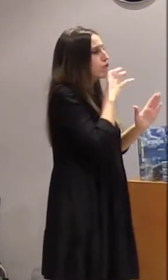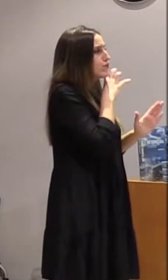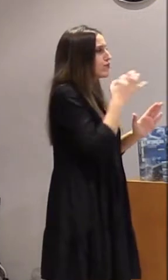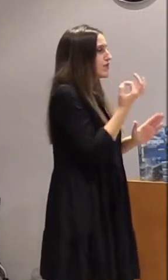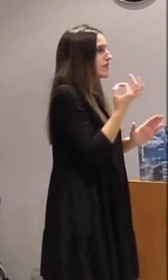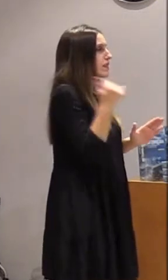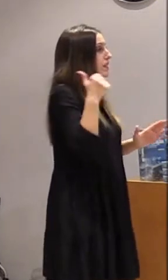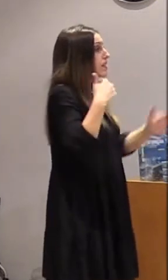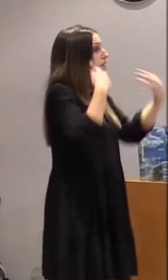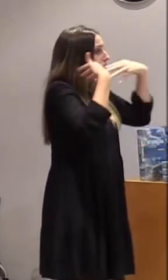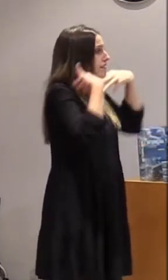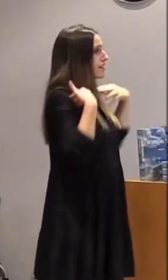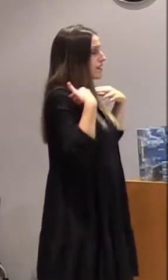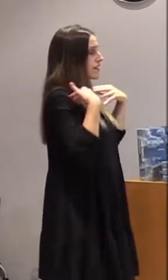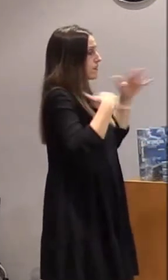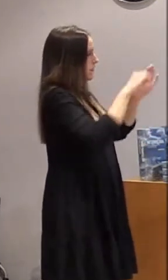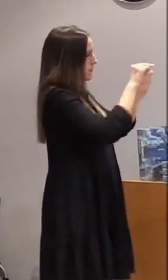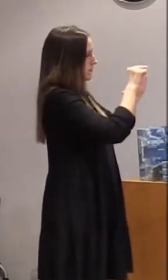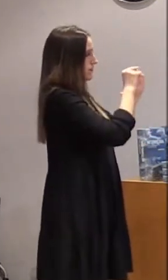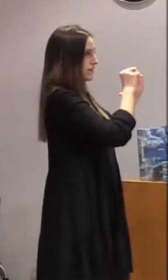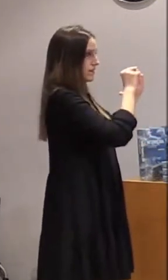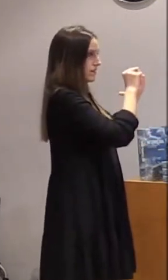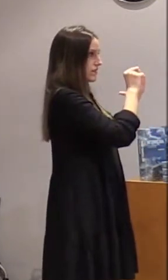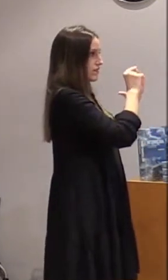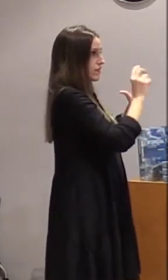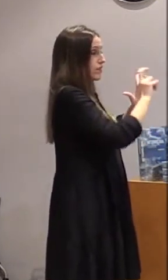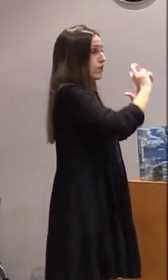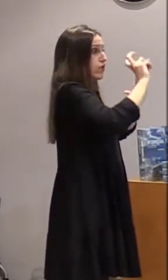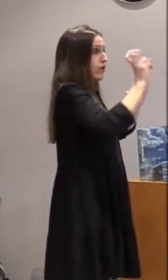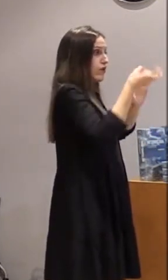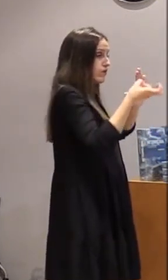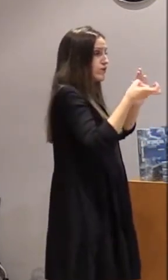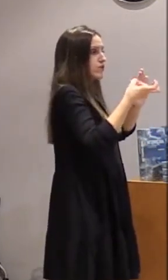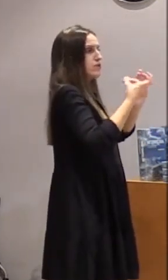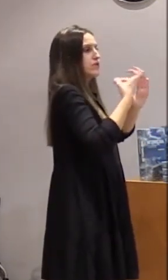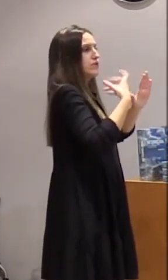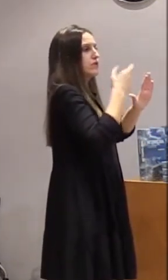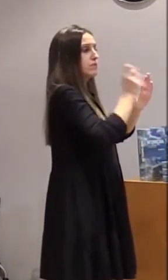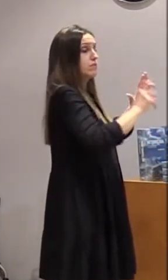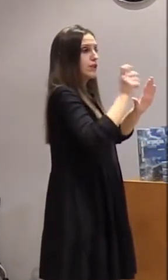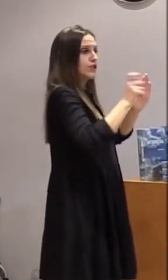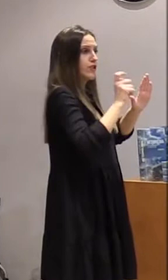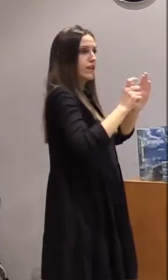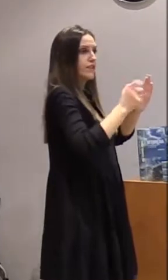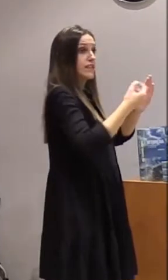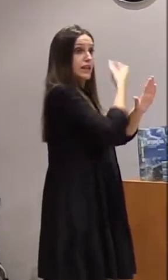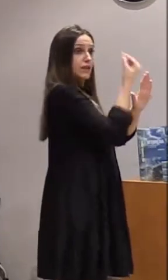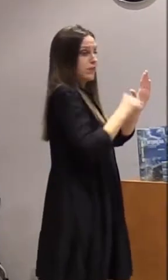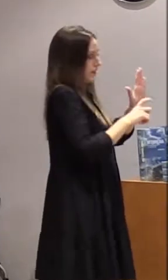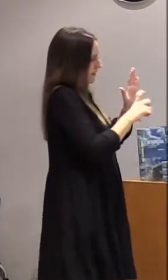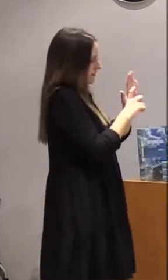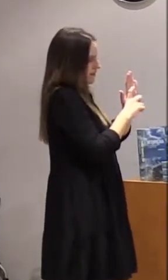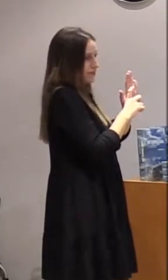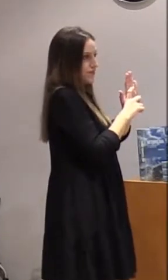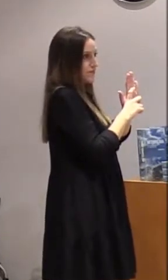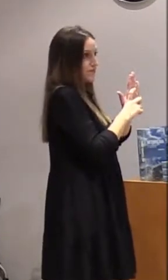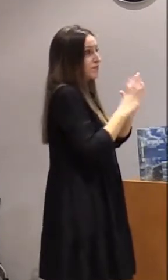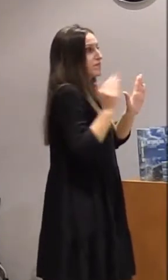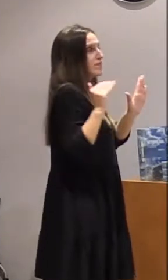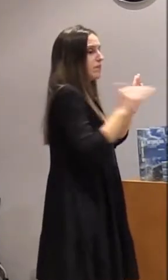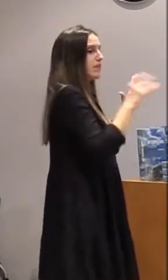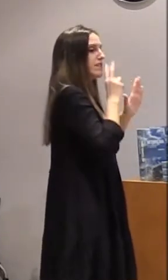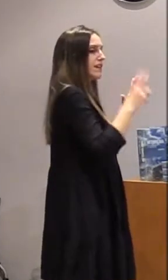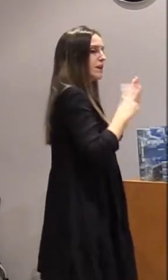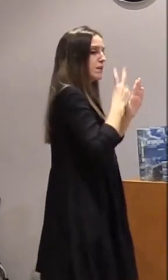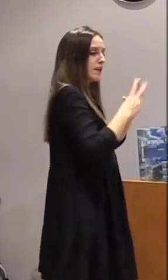se encargaba justamente del tercio superior, porque luego otros artistas de su taller eran los que solían pintar los paisajes vegetales